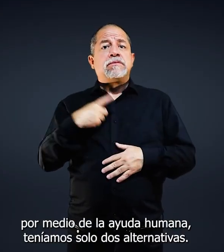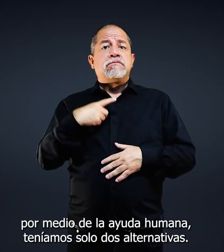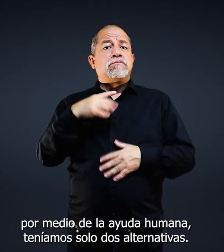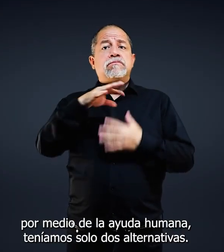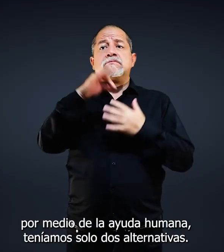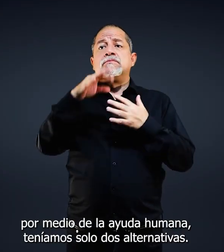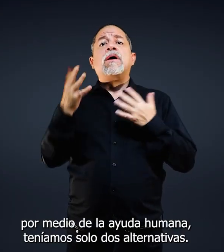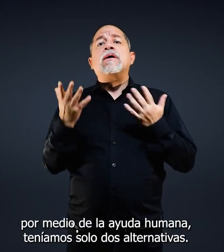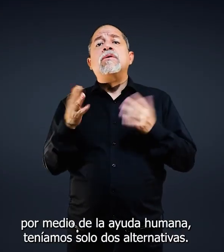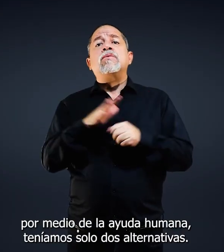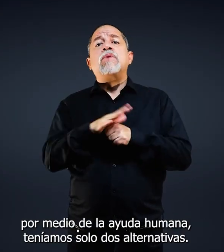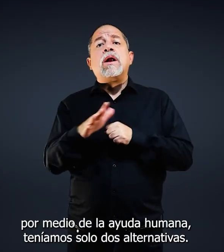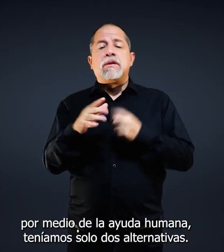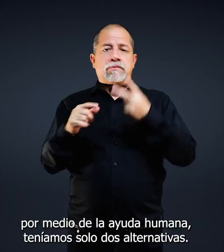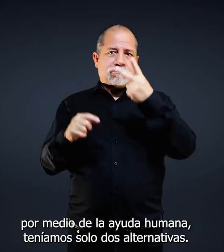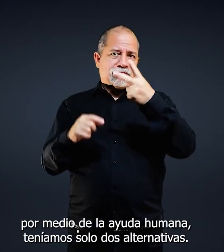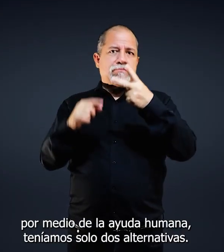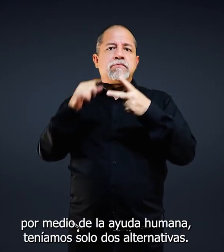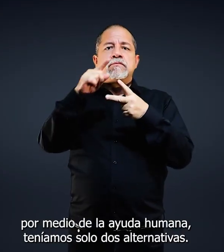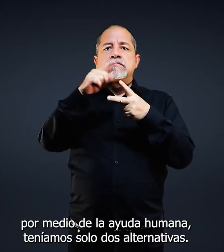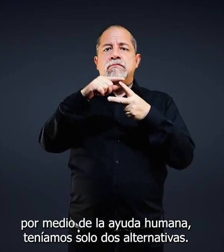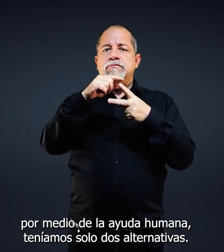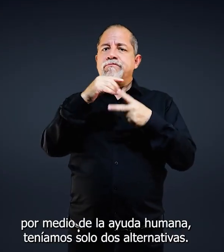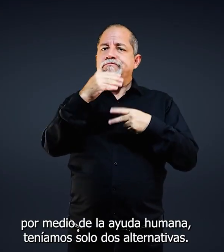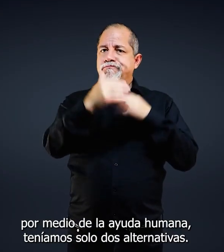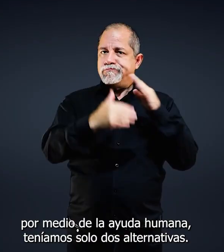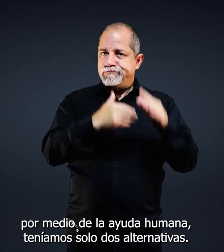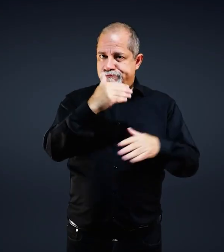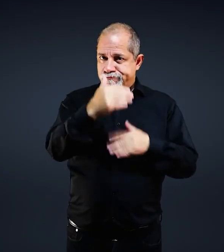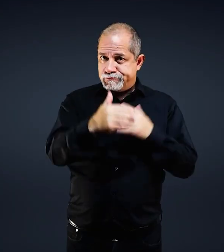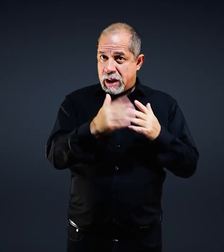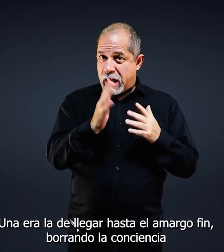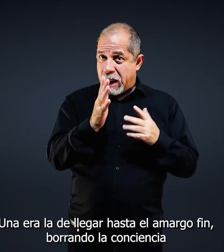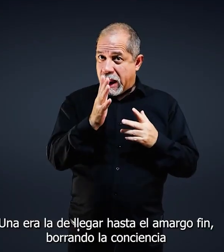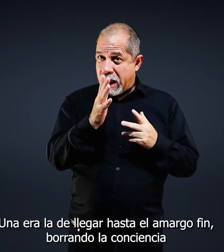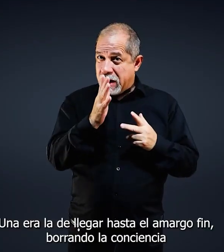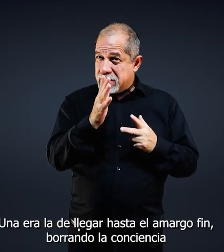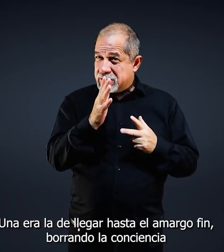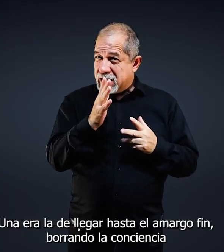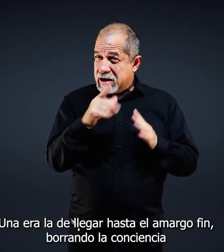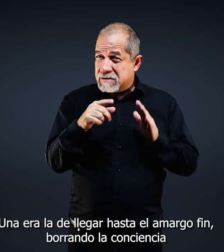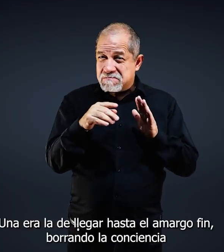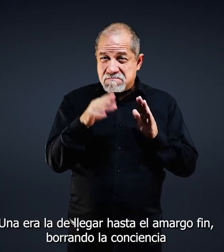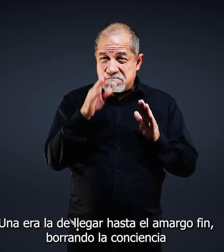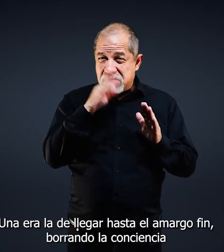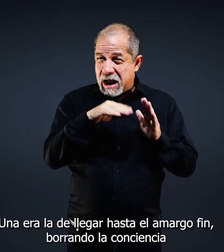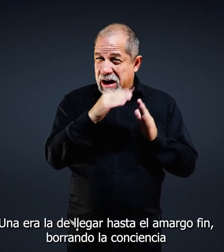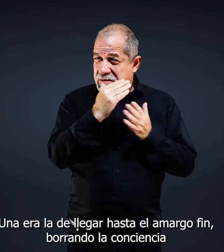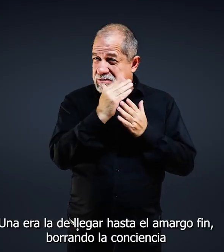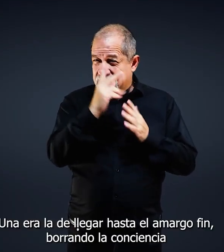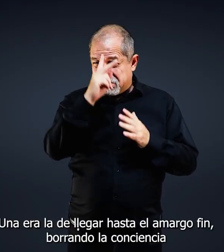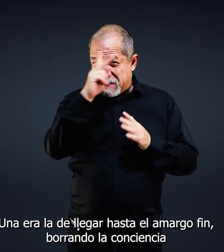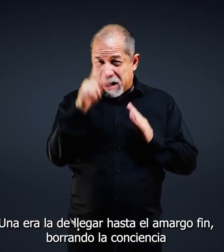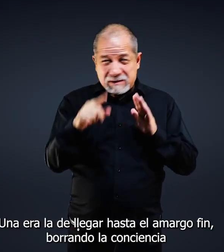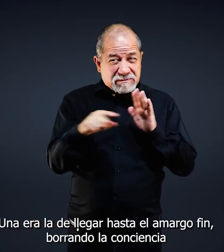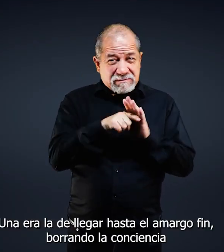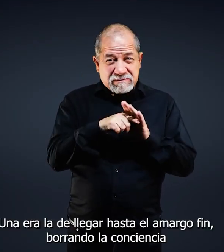medio de la ayuda humana. Teníamos solo dos alternativas. Una era la de llegar hasta el amargo fin, borrando